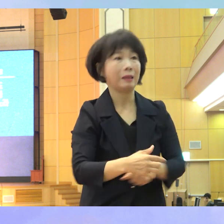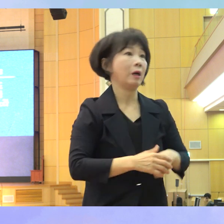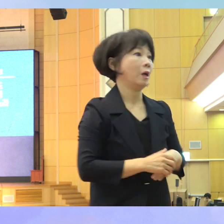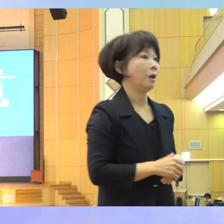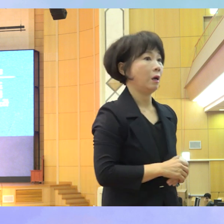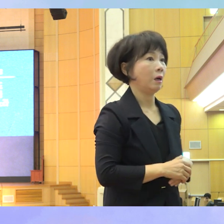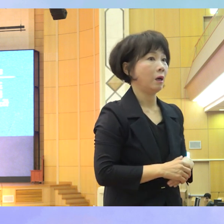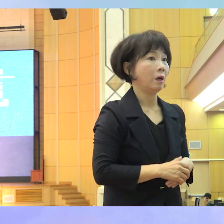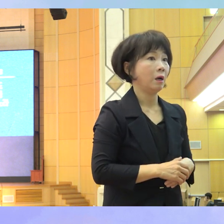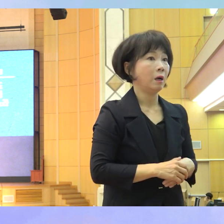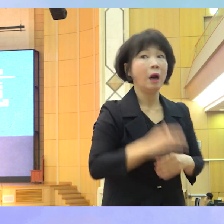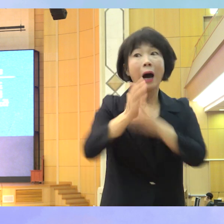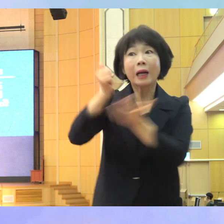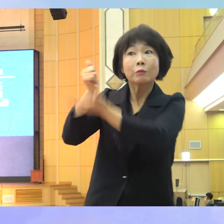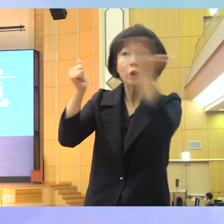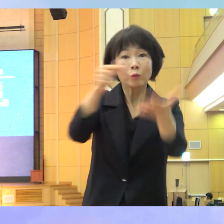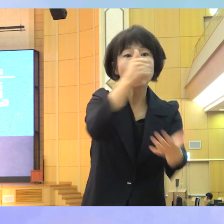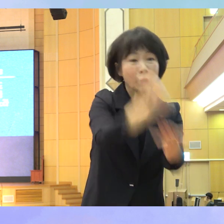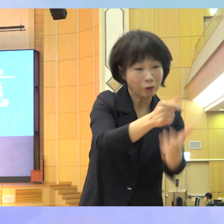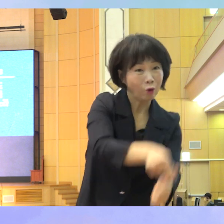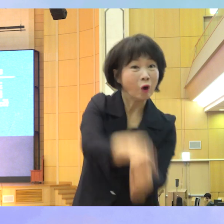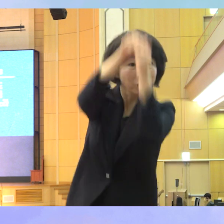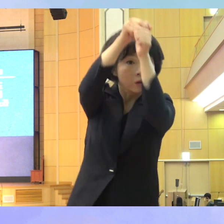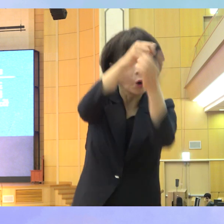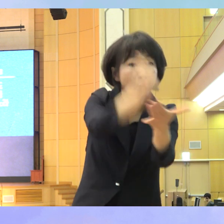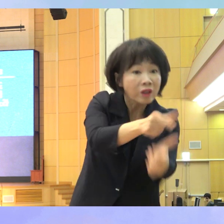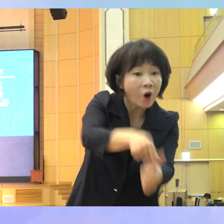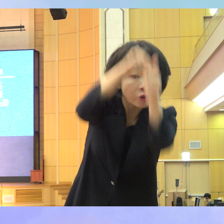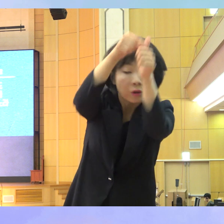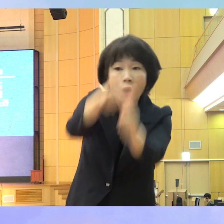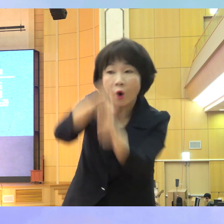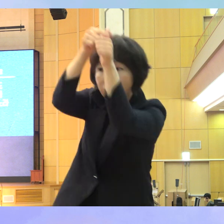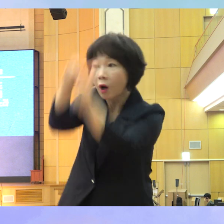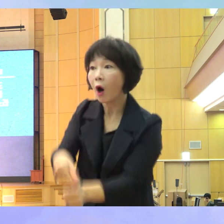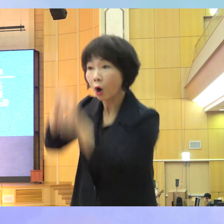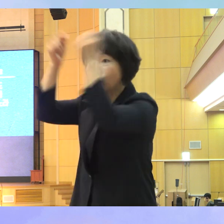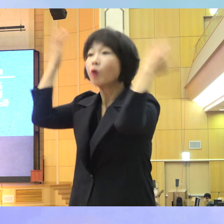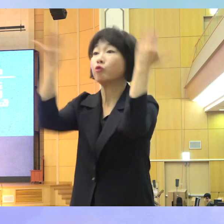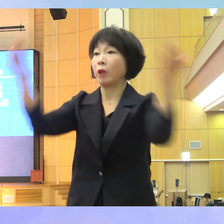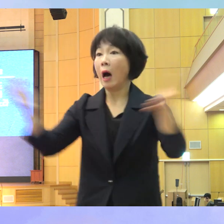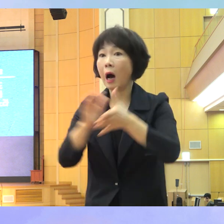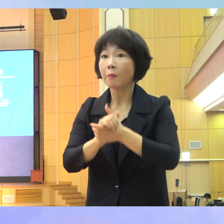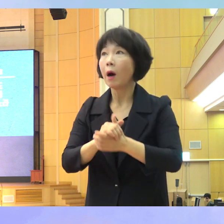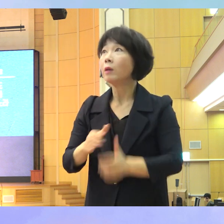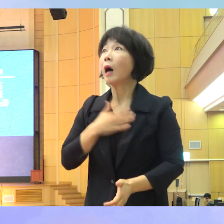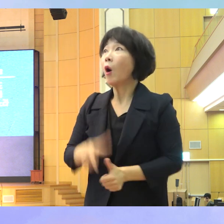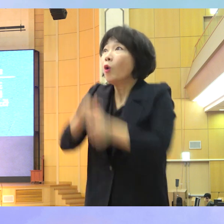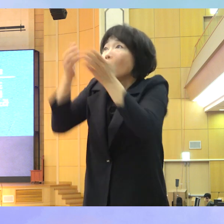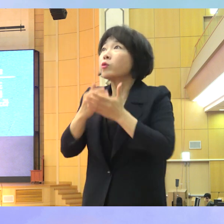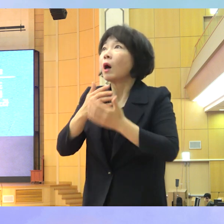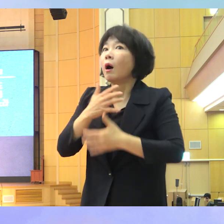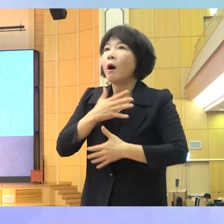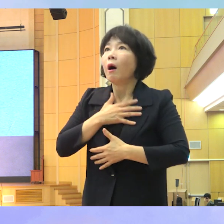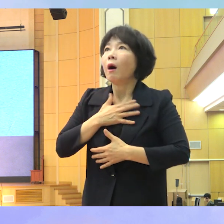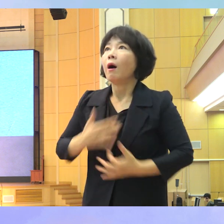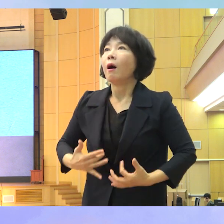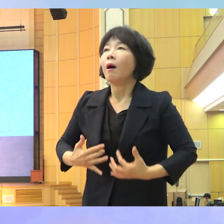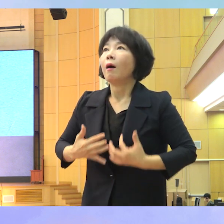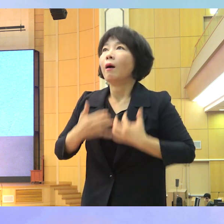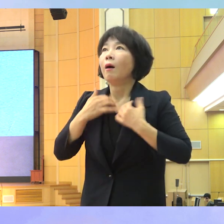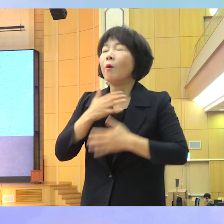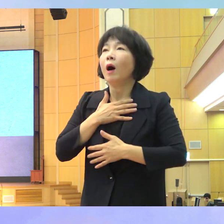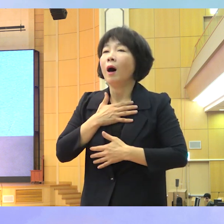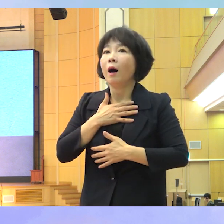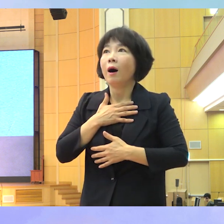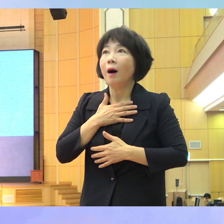한번요. 건지셨고, 건지시고 계시고, 건지실 것이다. 할렐루야. 그래서 이